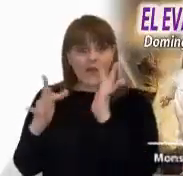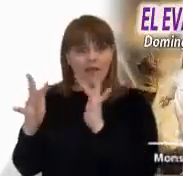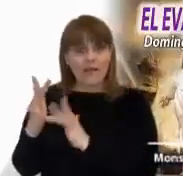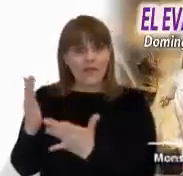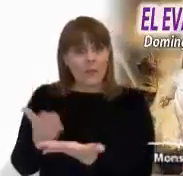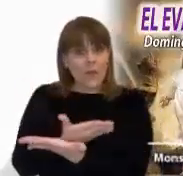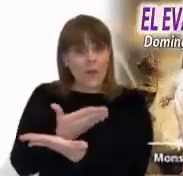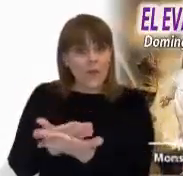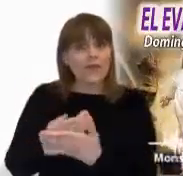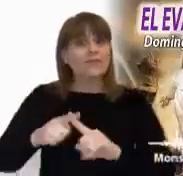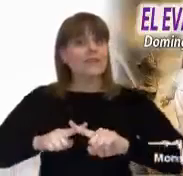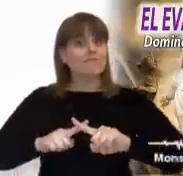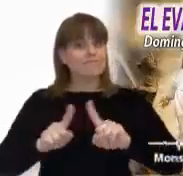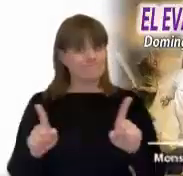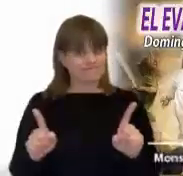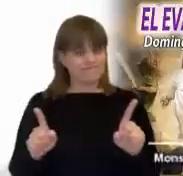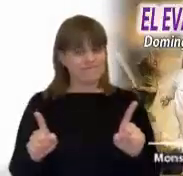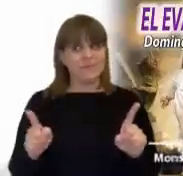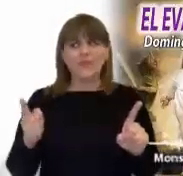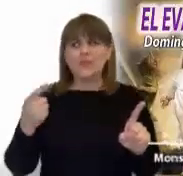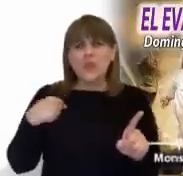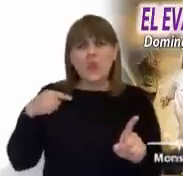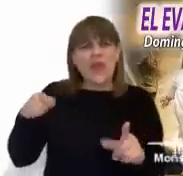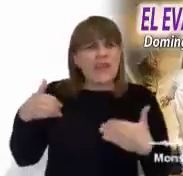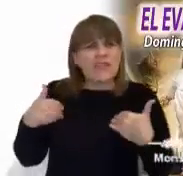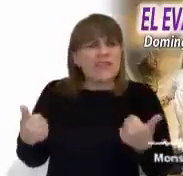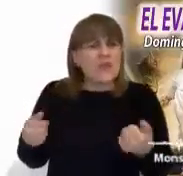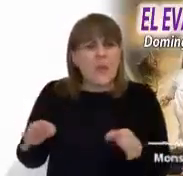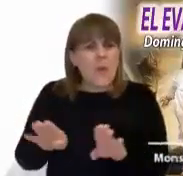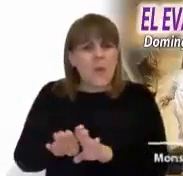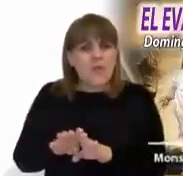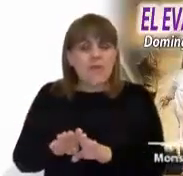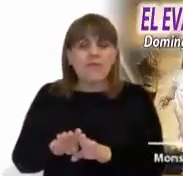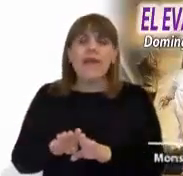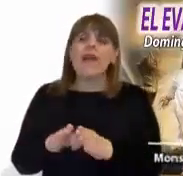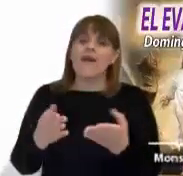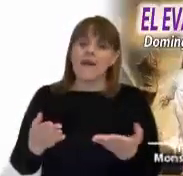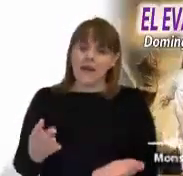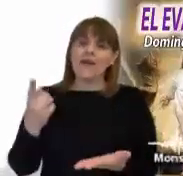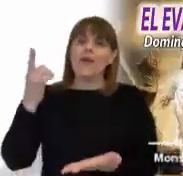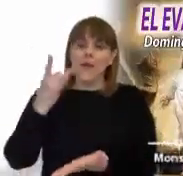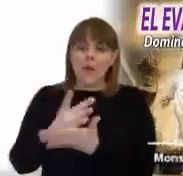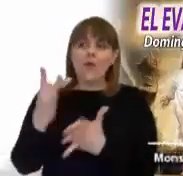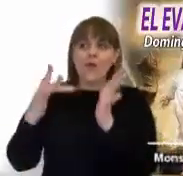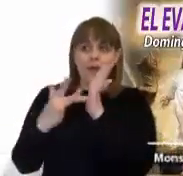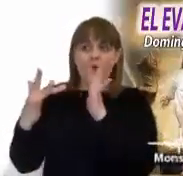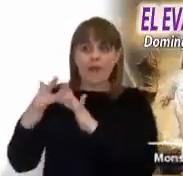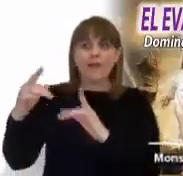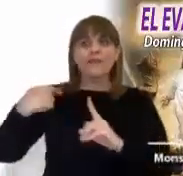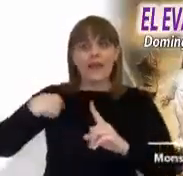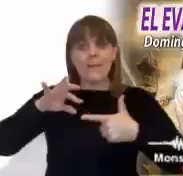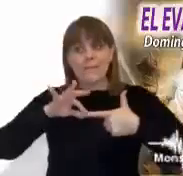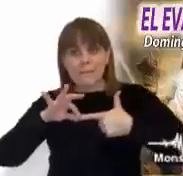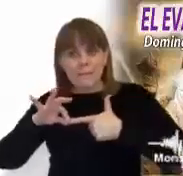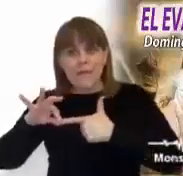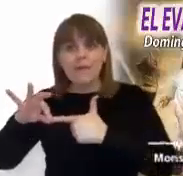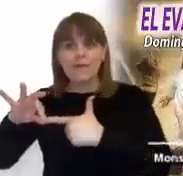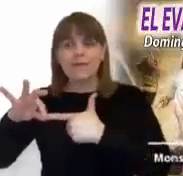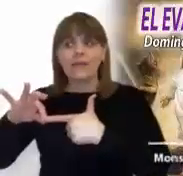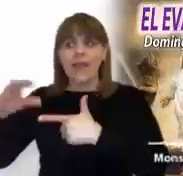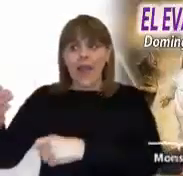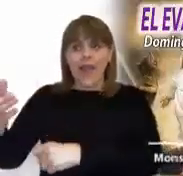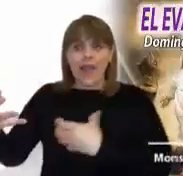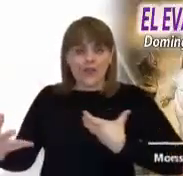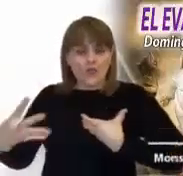Jesús. ¿Cómo entenderlo? Solo si nos dejamos llevar por Jesús, si aceptamos su